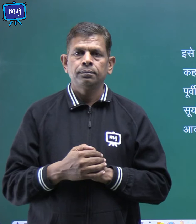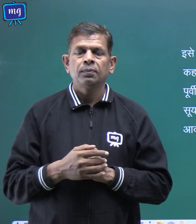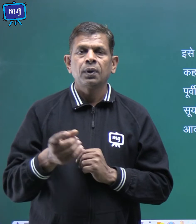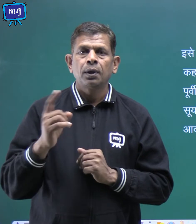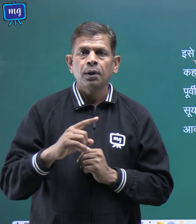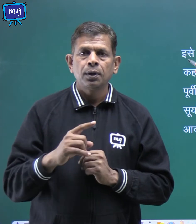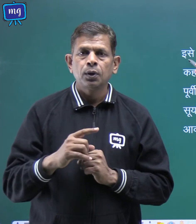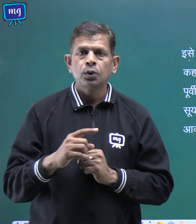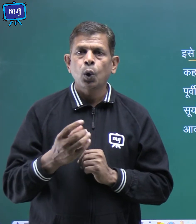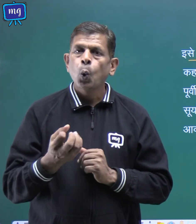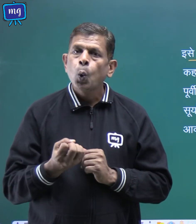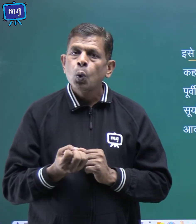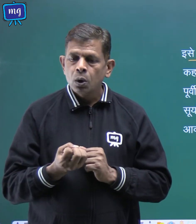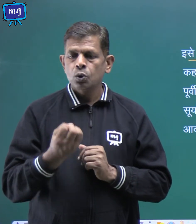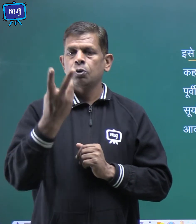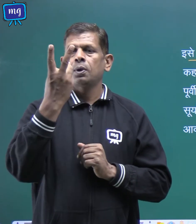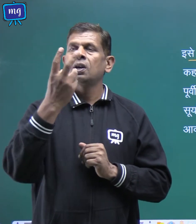इसे प्रभात तारा